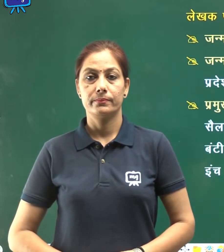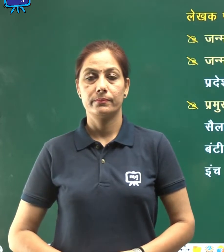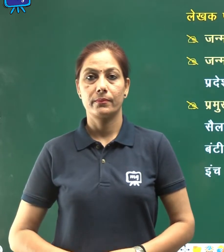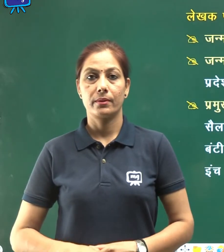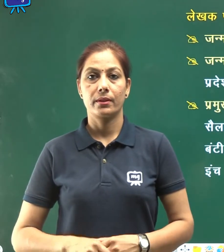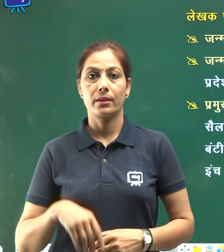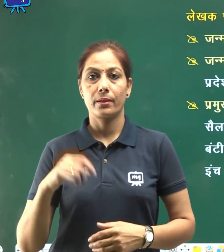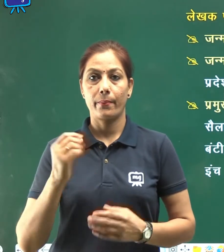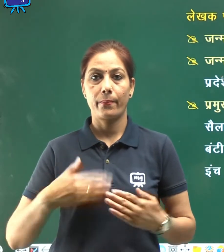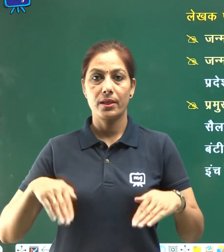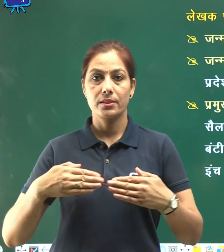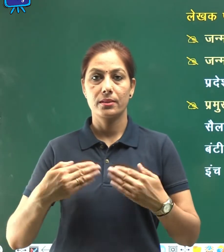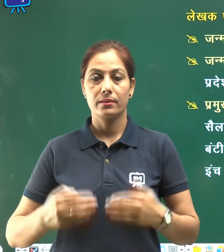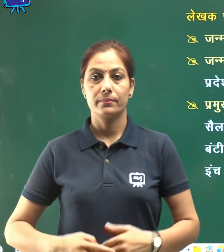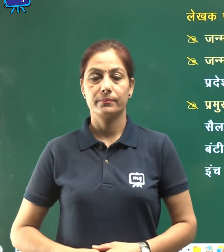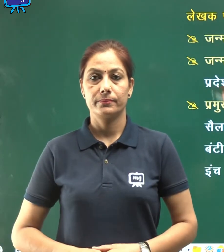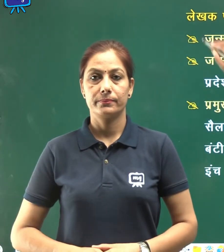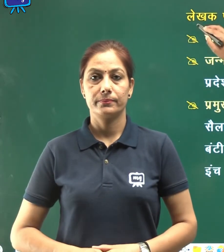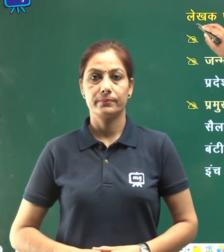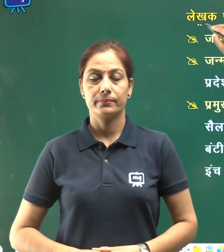इनका परिचय।